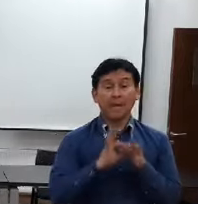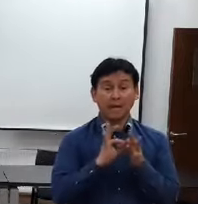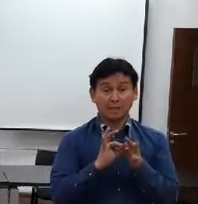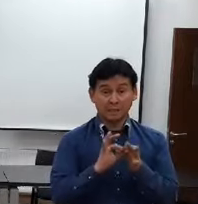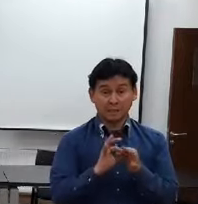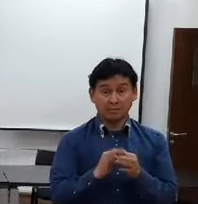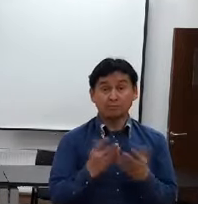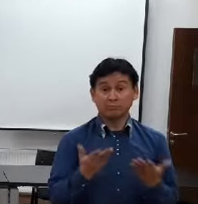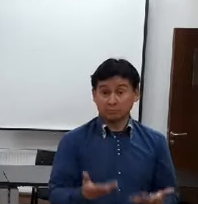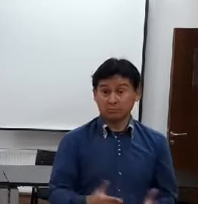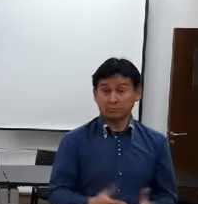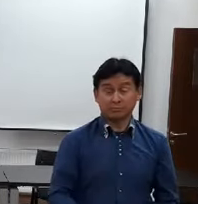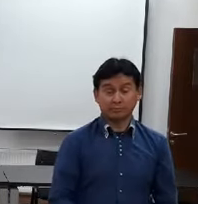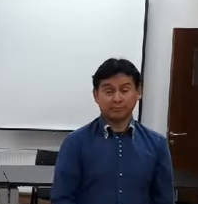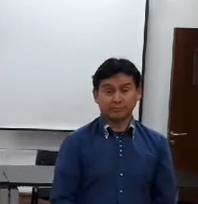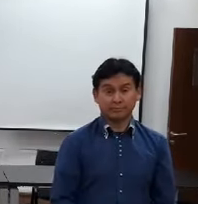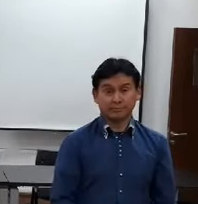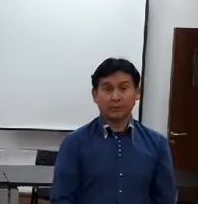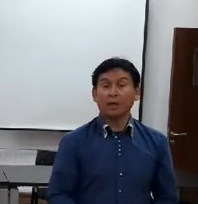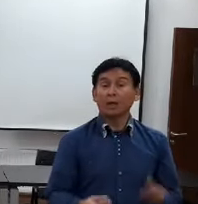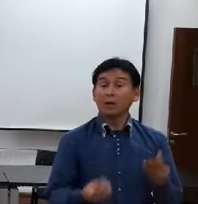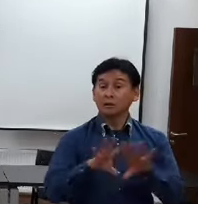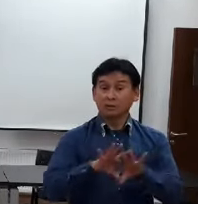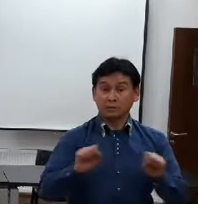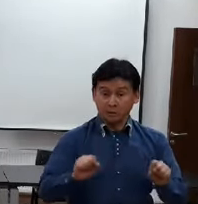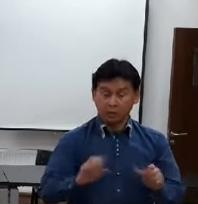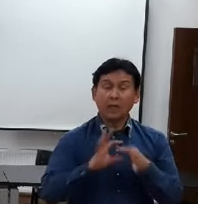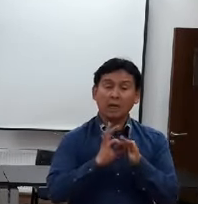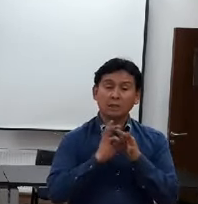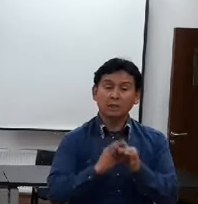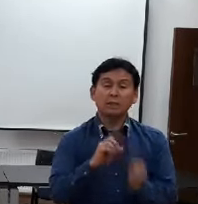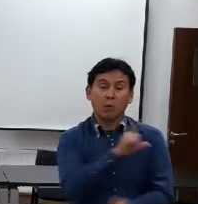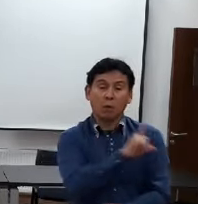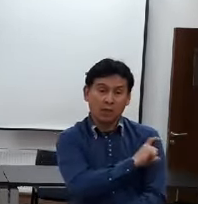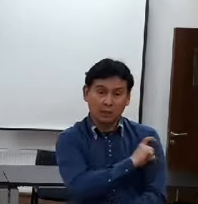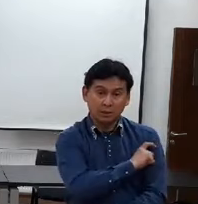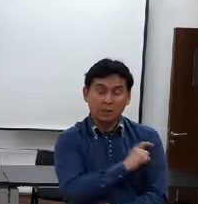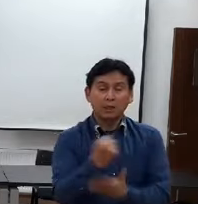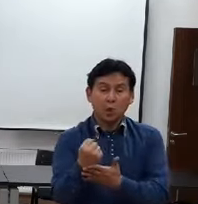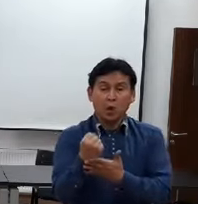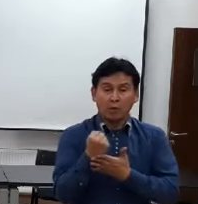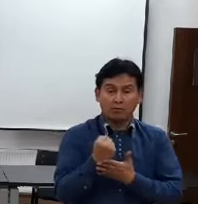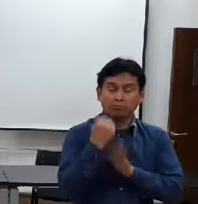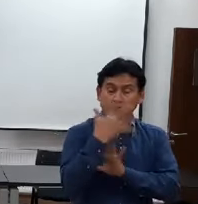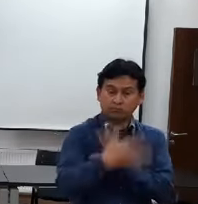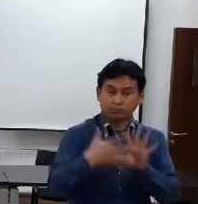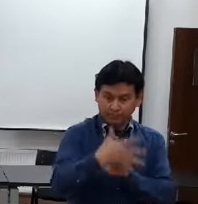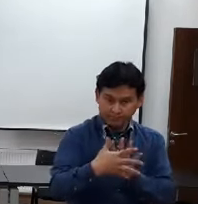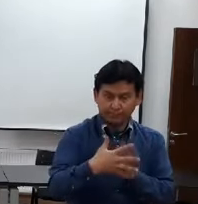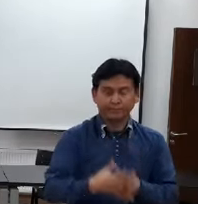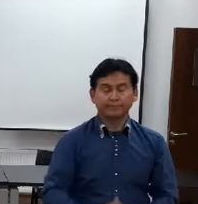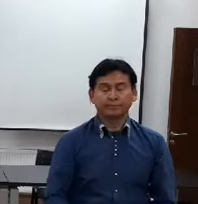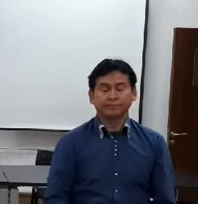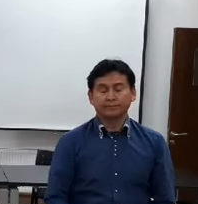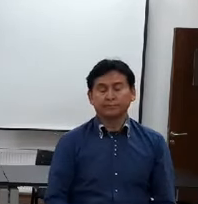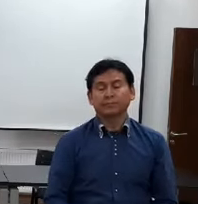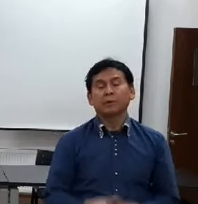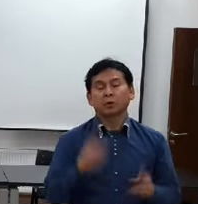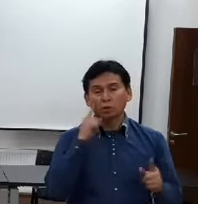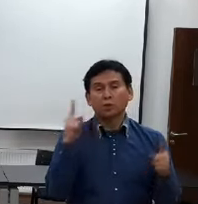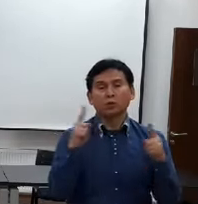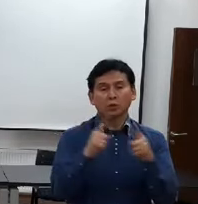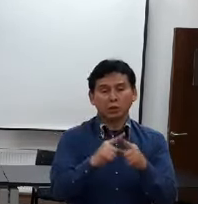agradecemos este nuevo reporte agradecemos también a Cristina de Monacir que nos colaboró con el lenguaje de señas nosotros nos